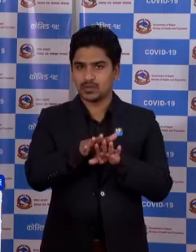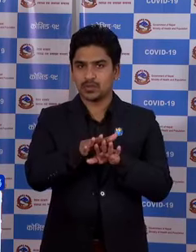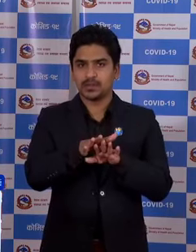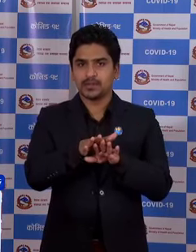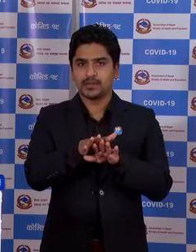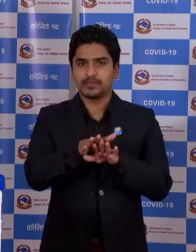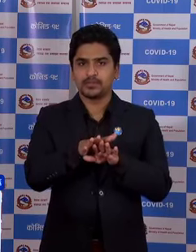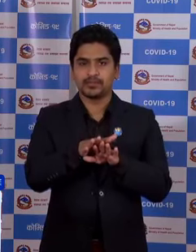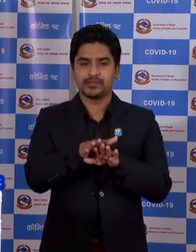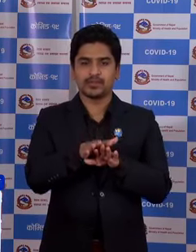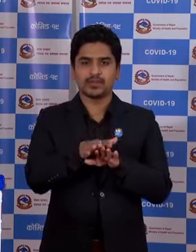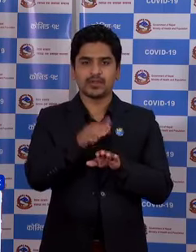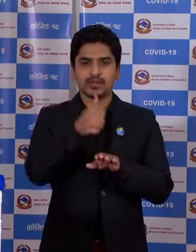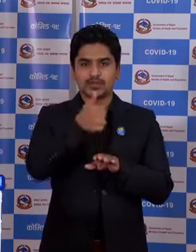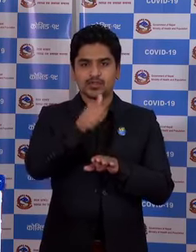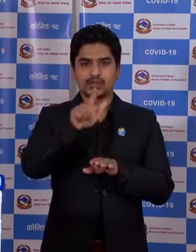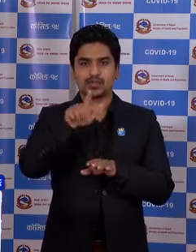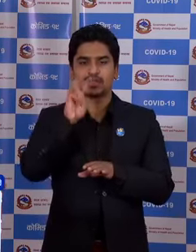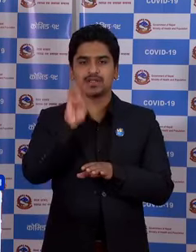सङ्ख्या